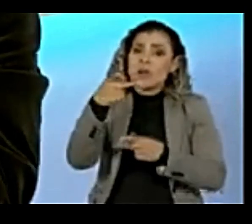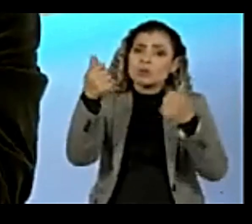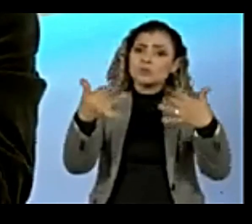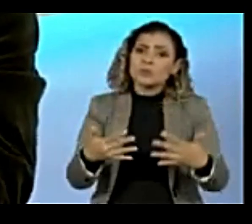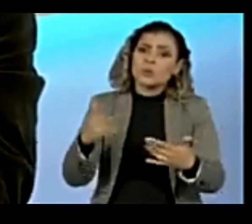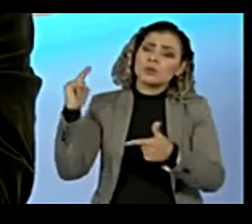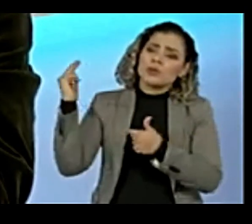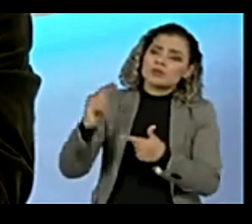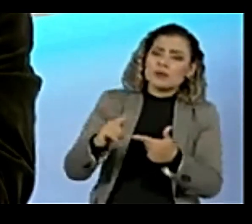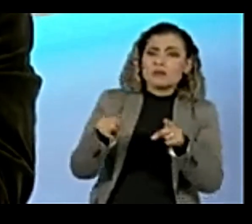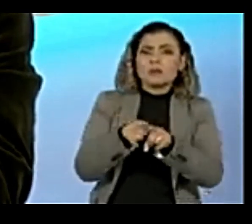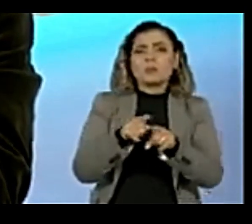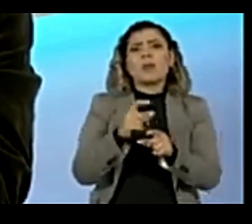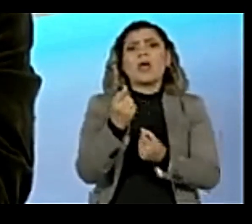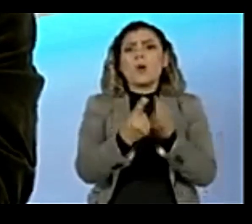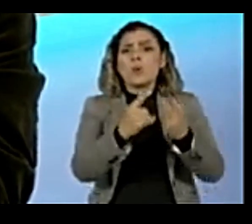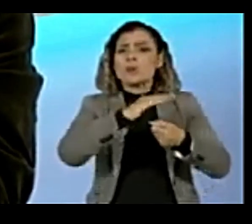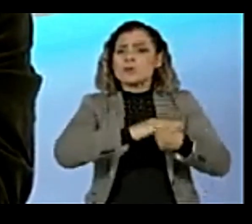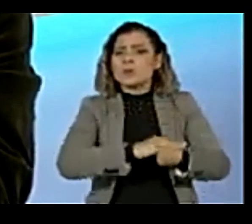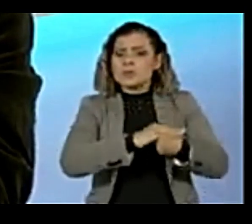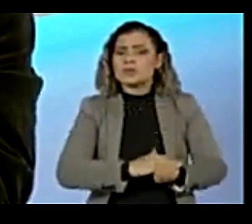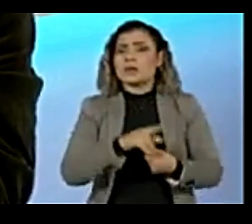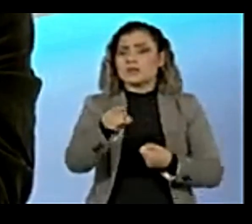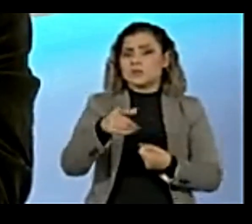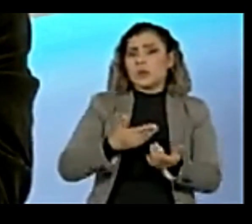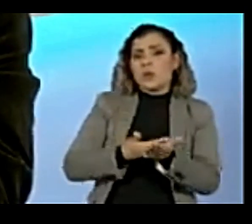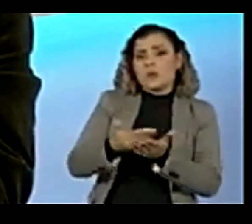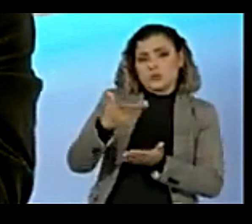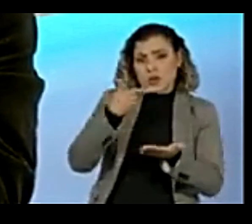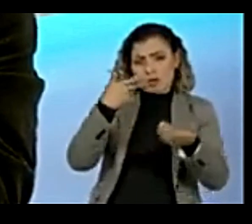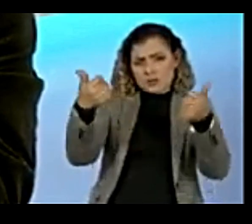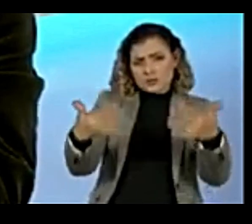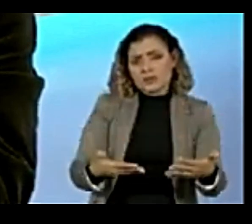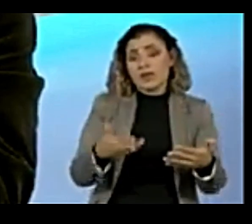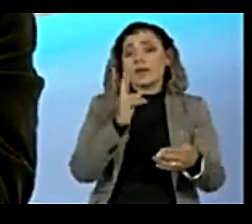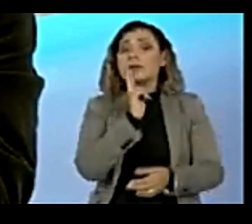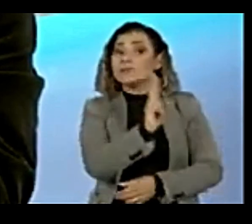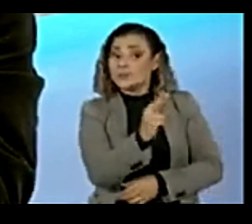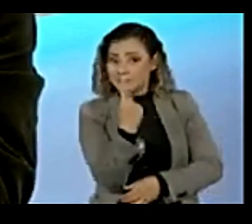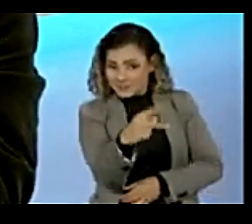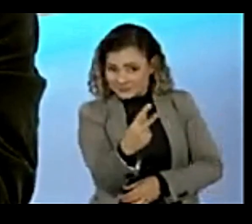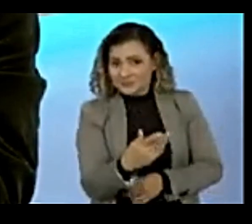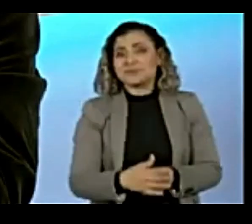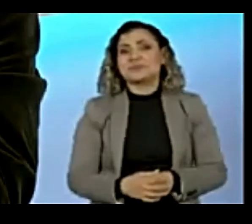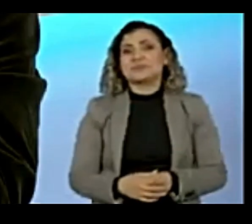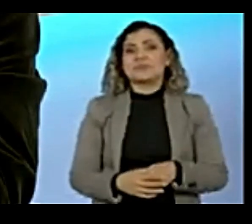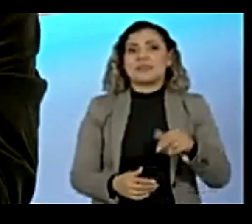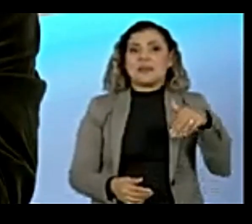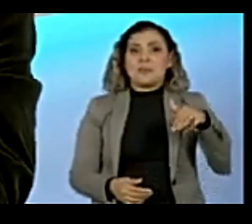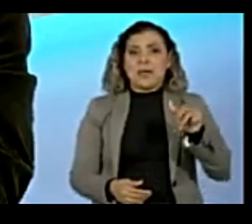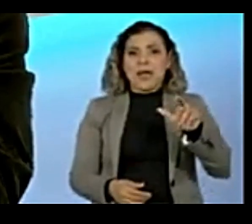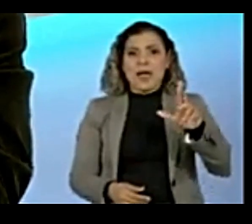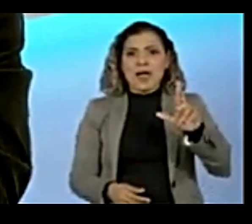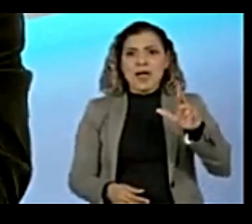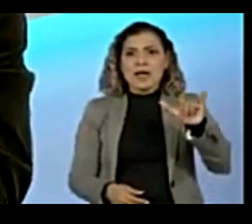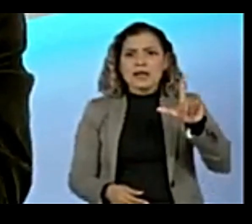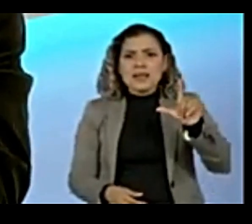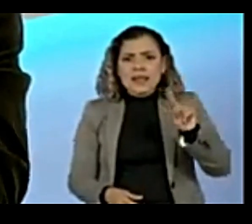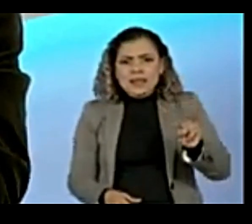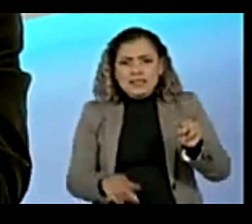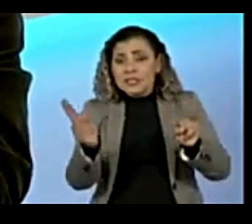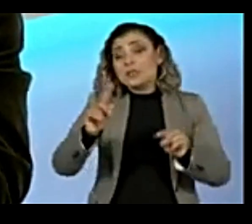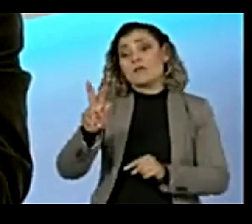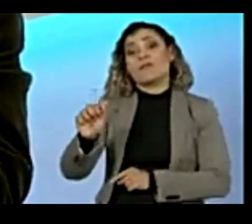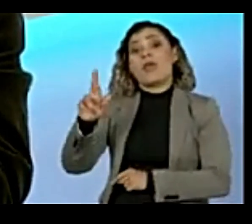de coisas ruins das tradições, as opressões, que você começou a tua fala agora respondendo. A Marilis fez a pergunta? Não, a Vera